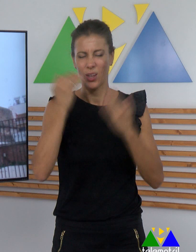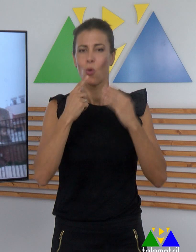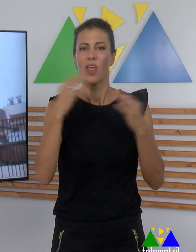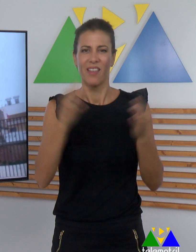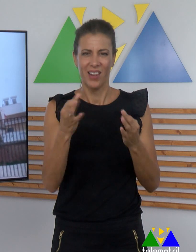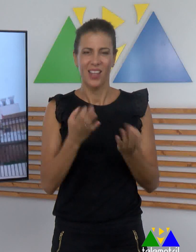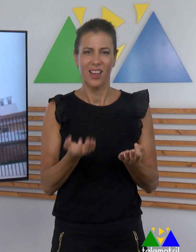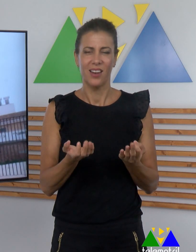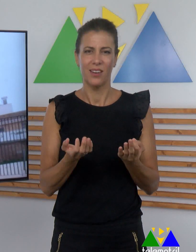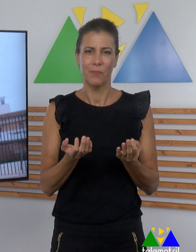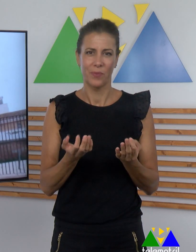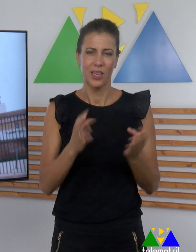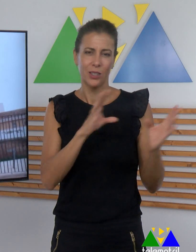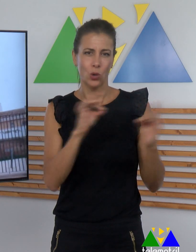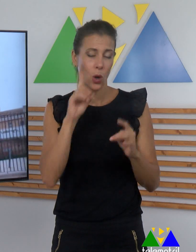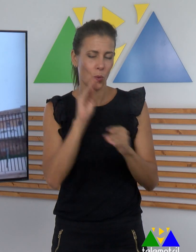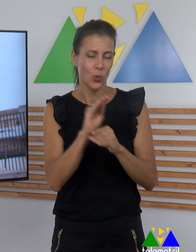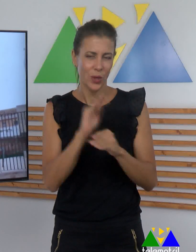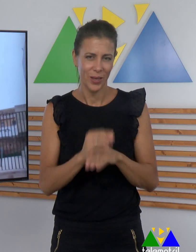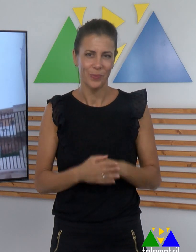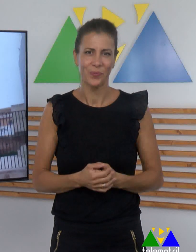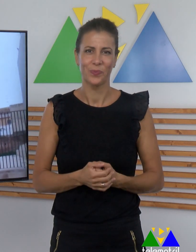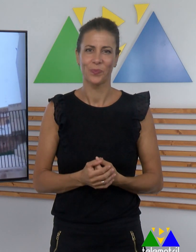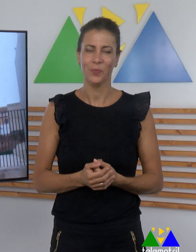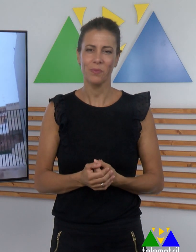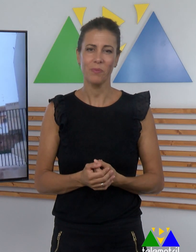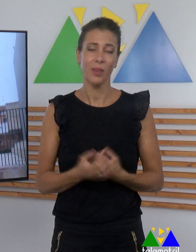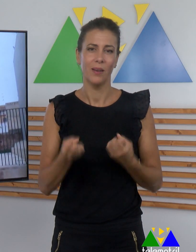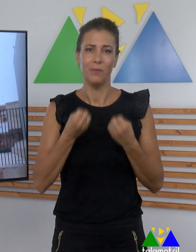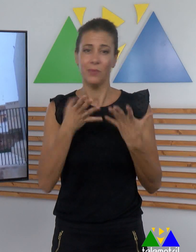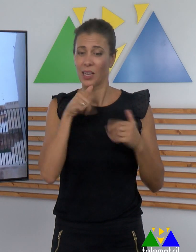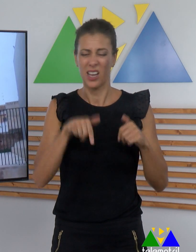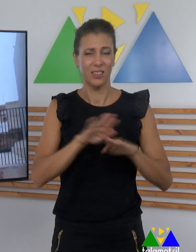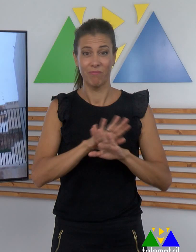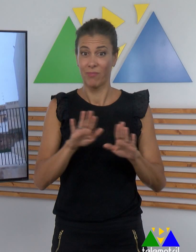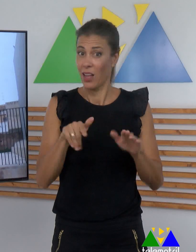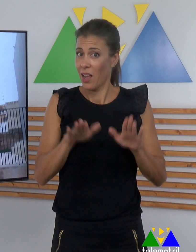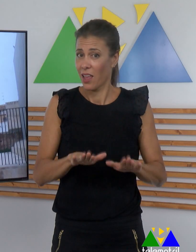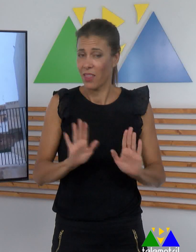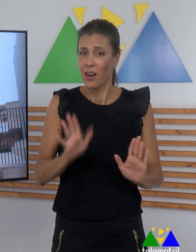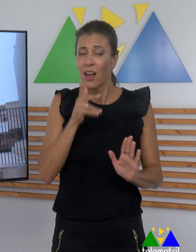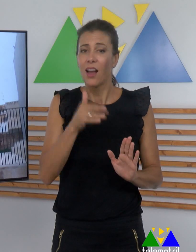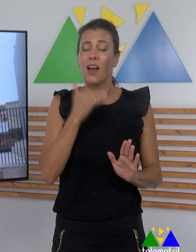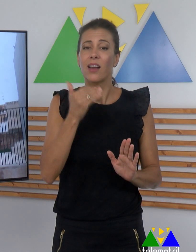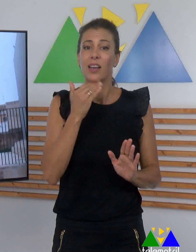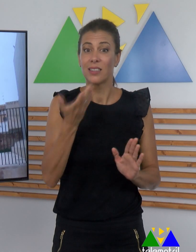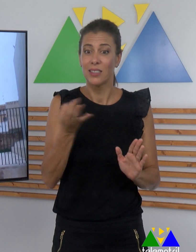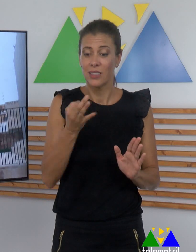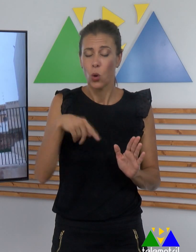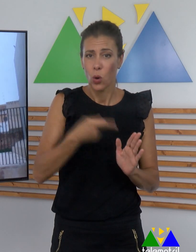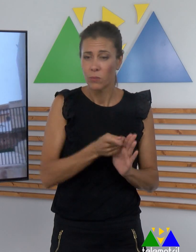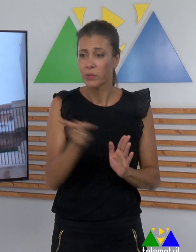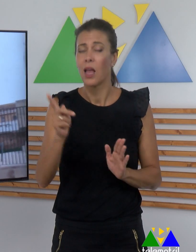debería tocarse con cuidado. Claro que sí. Bueno, pues aquí nos vamos a quedar, porque ya prácticamente saldríamos a la Rambla del Manjón,